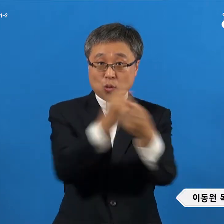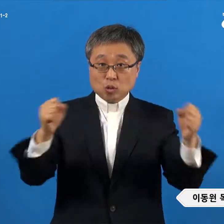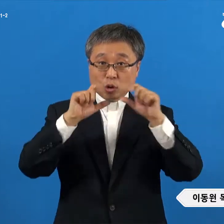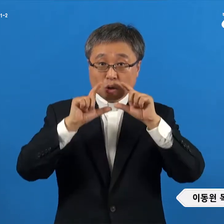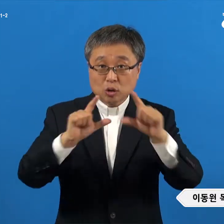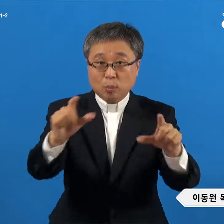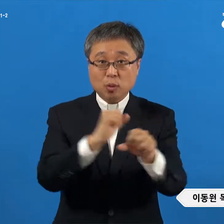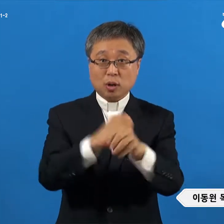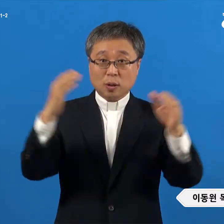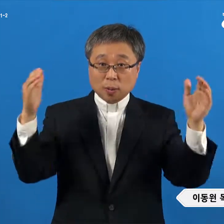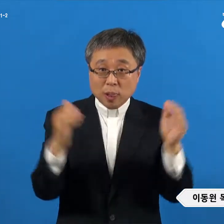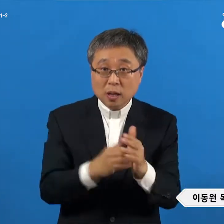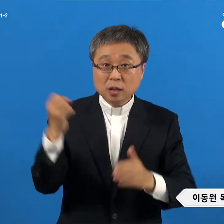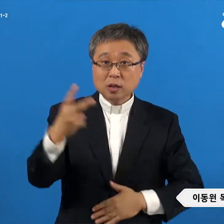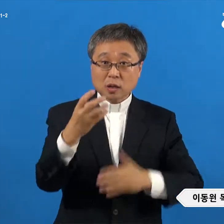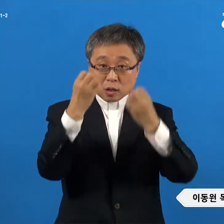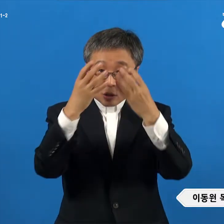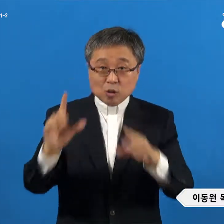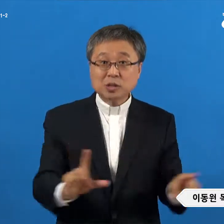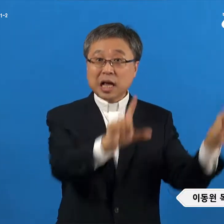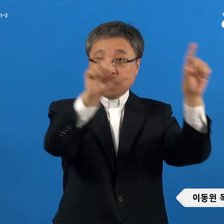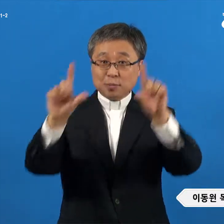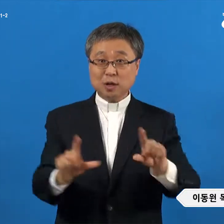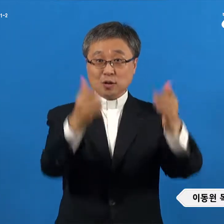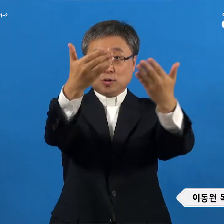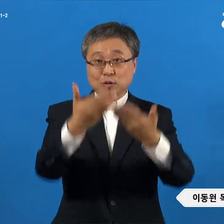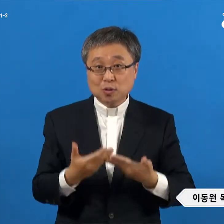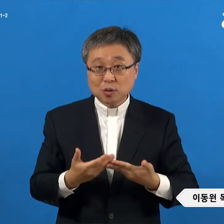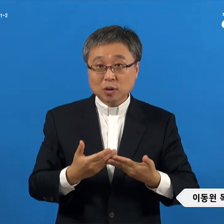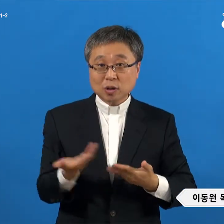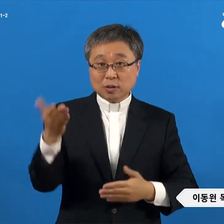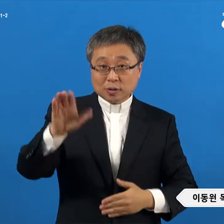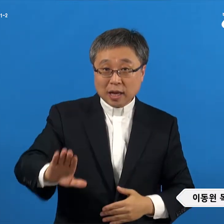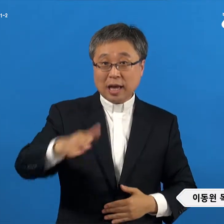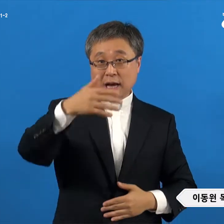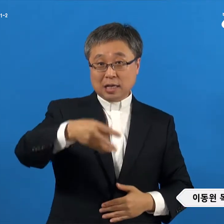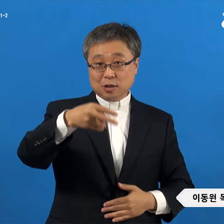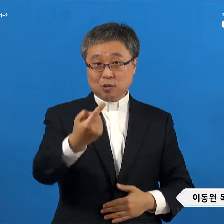선포하셨습니다. 그리고 새로운 삶을 주셨습니다. 근데 아직도 이것을 내 것으로 받아들이지 못해요.